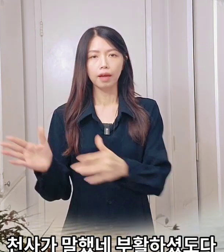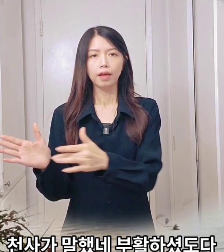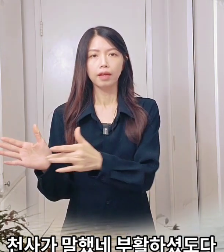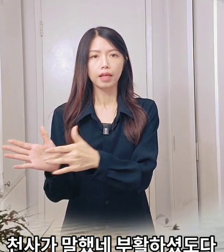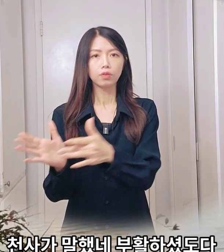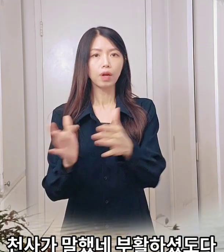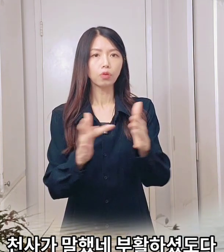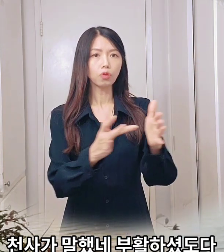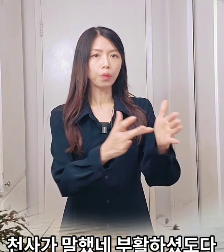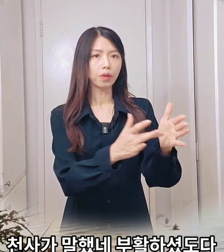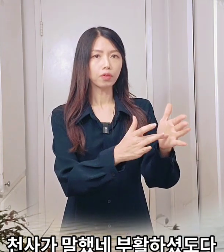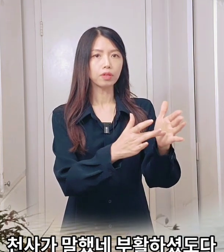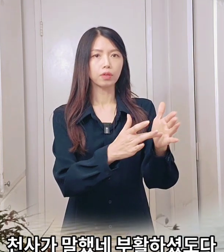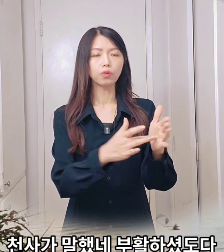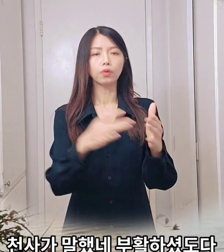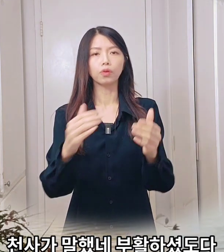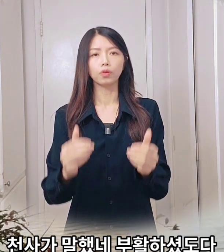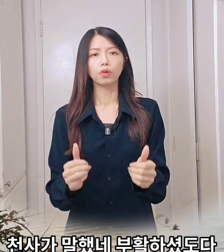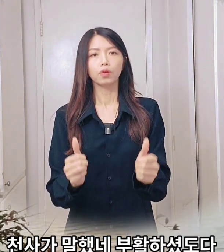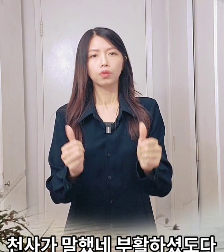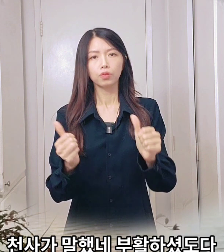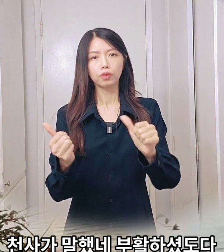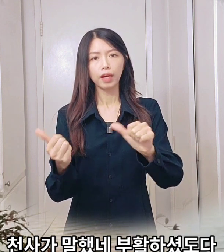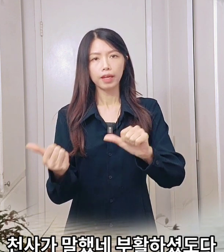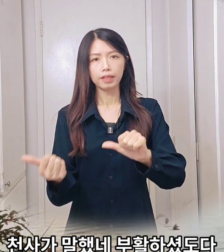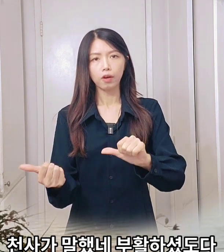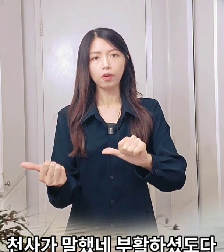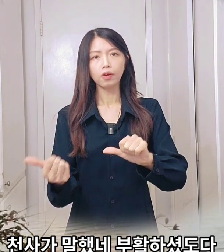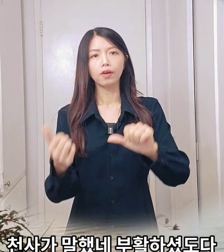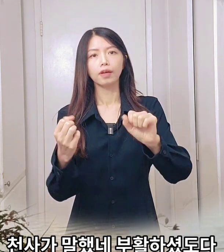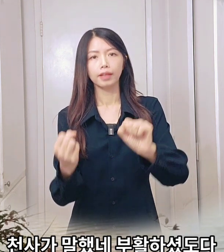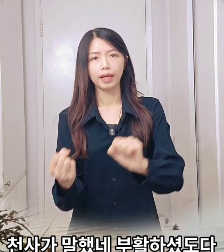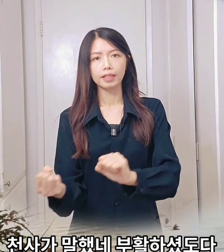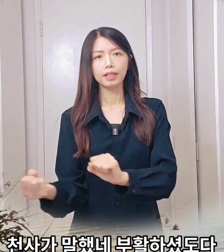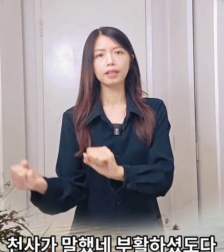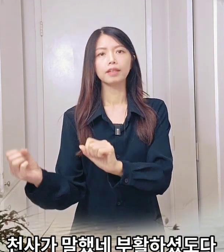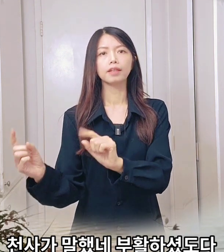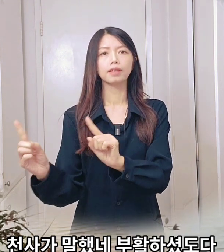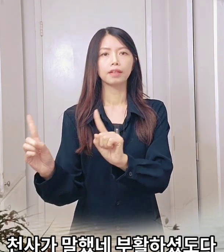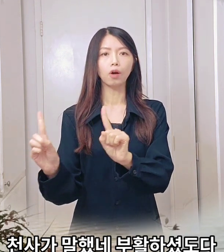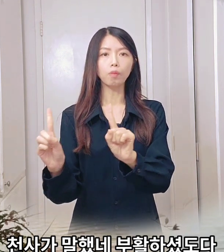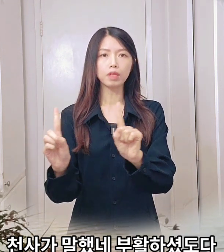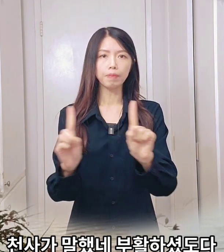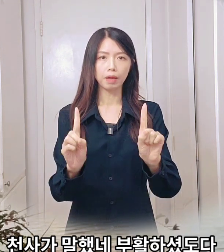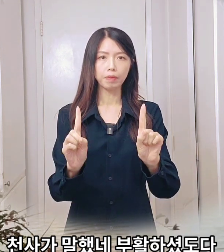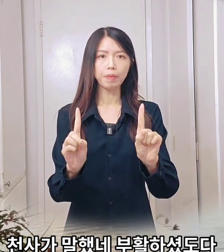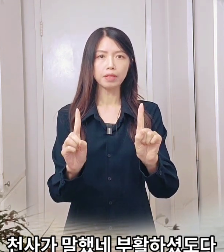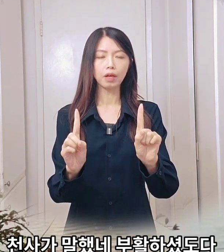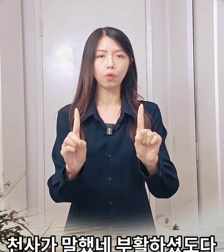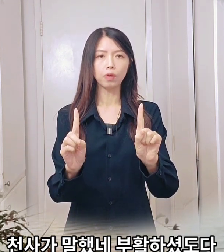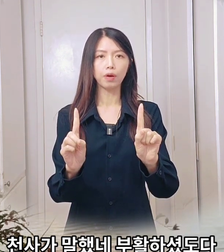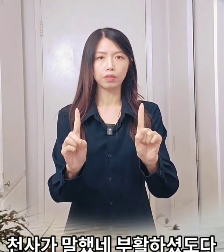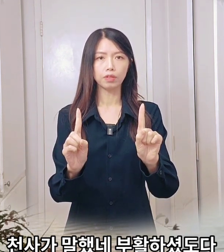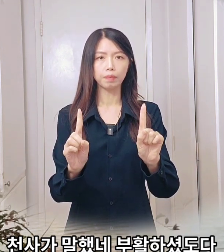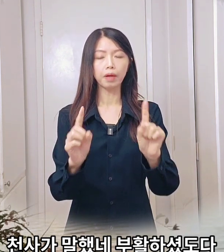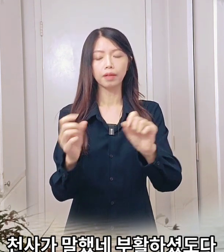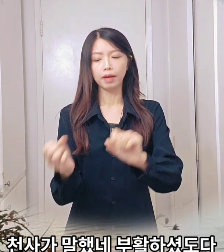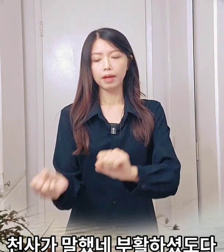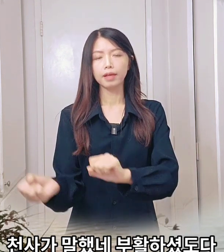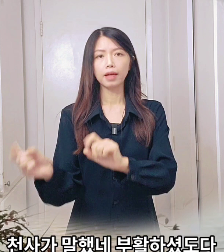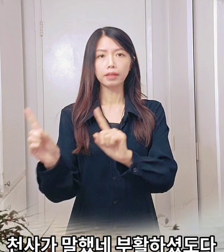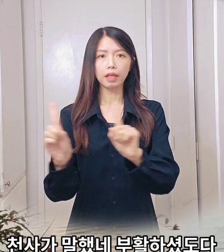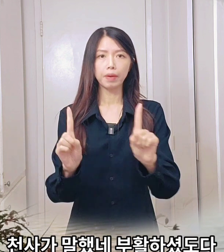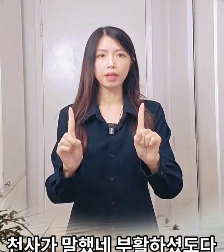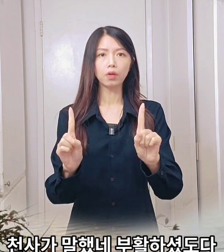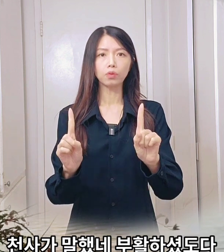부활하셨도다. 예수라고 표현해 주시고 죽다에서 다시 검지만 피면서 올려와 주시면